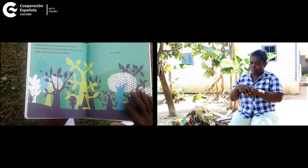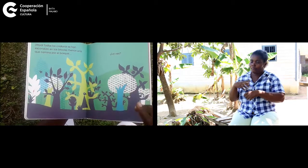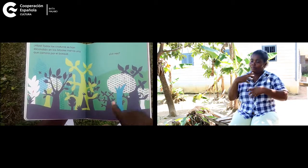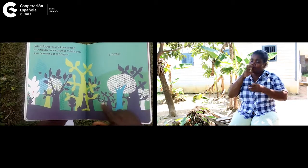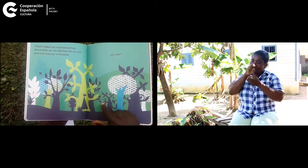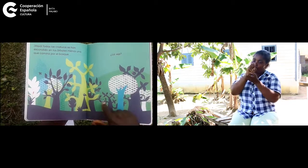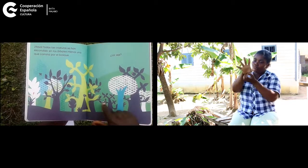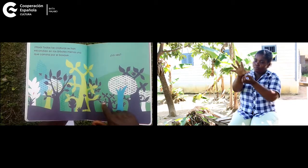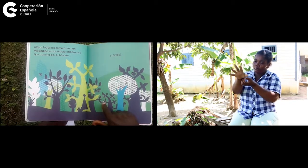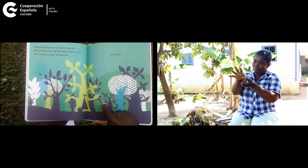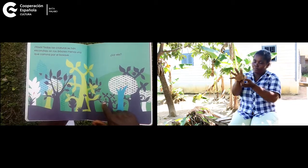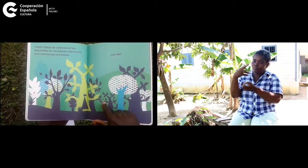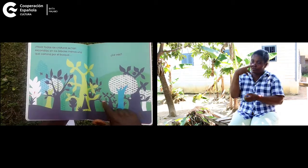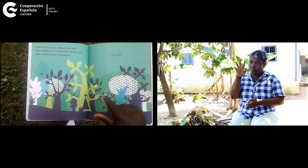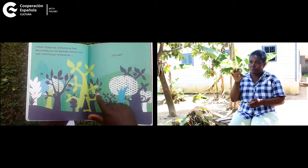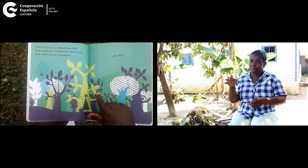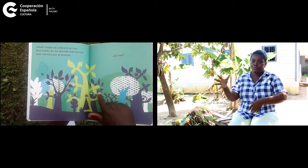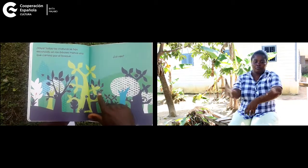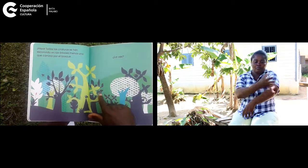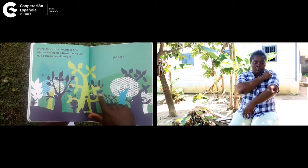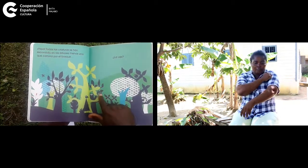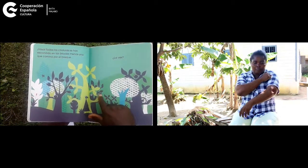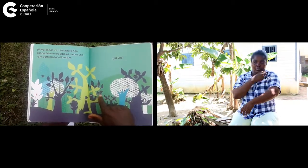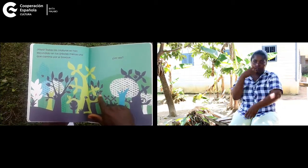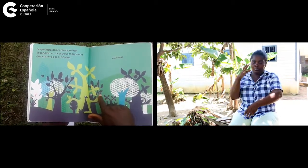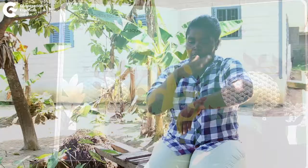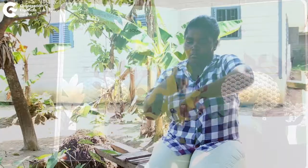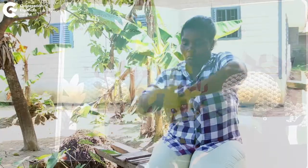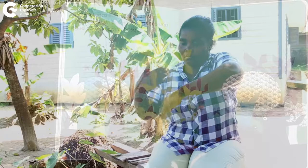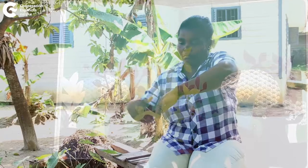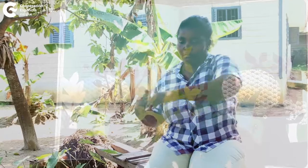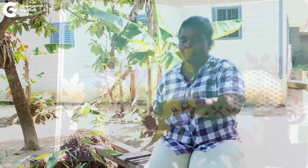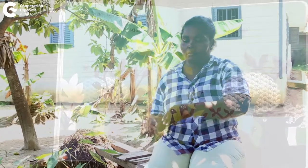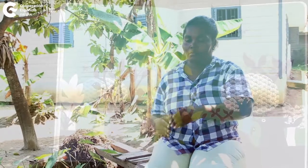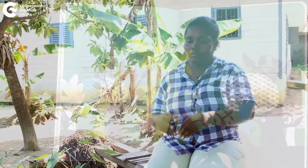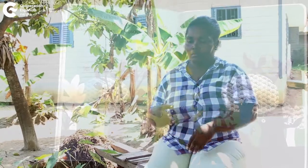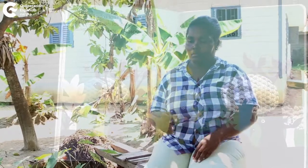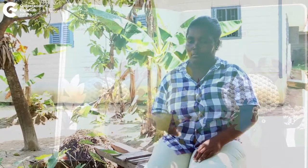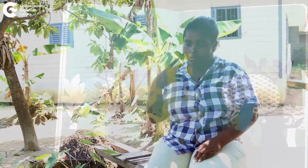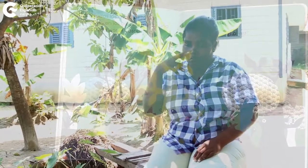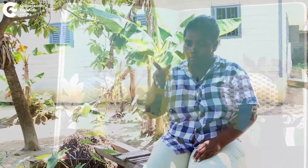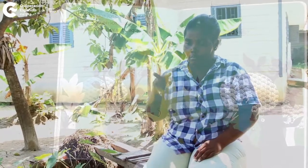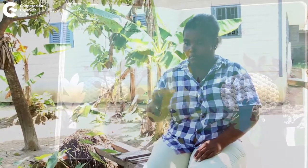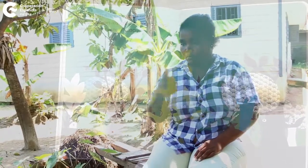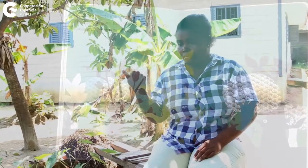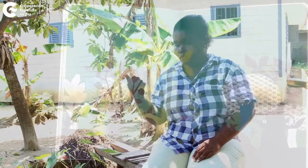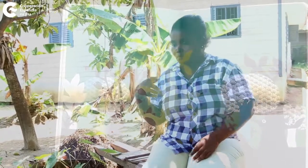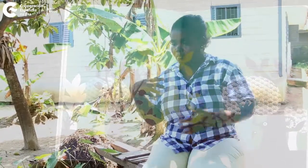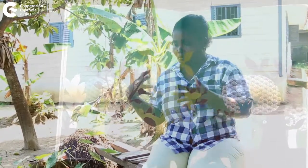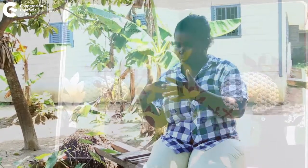dragón, vemos la abeja, vemos los dos erizos, vemos otro bichito aquí,